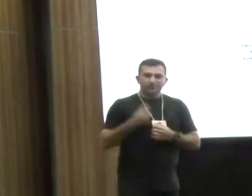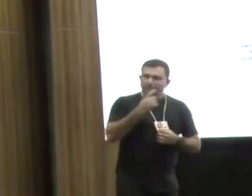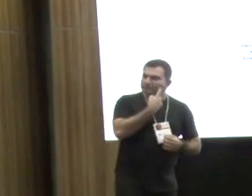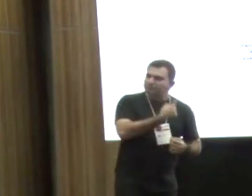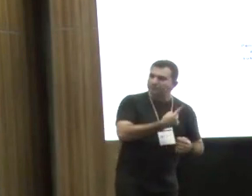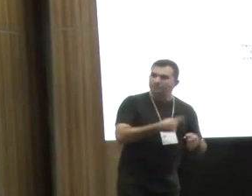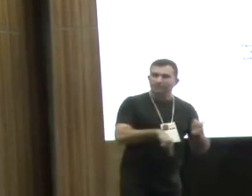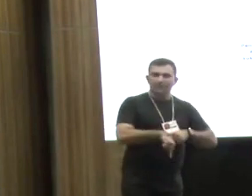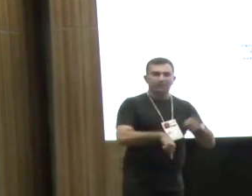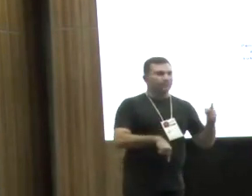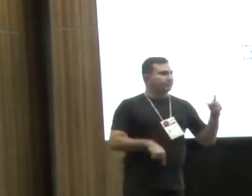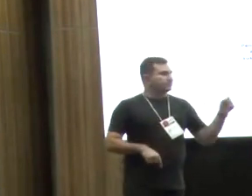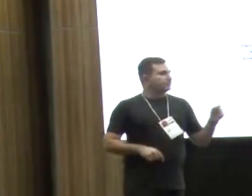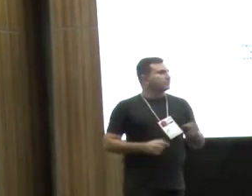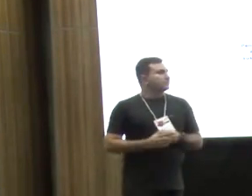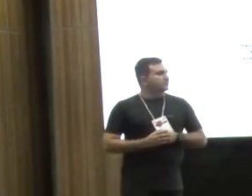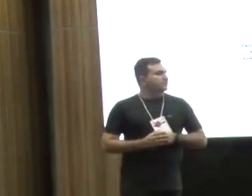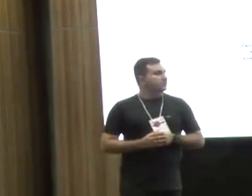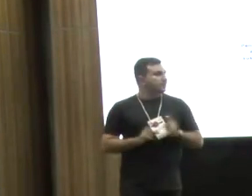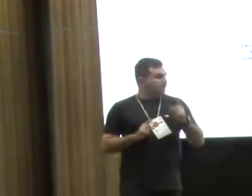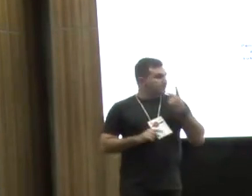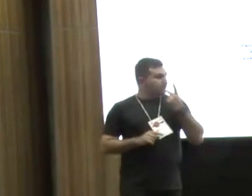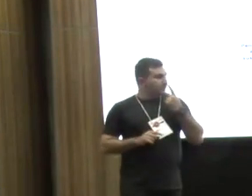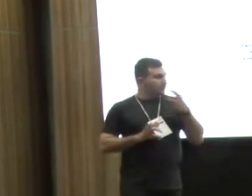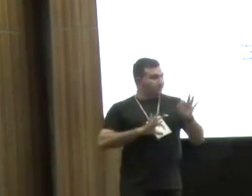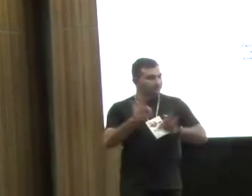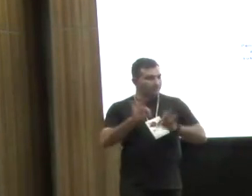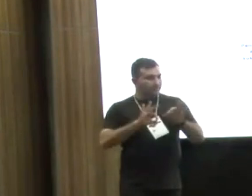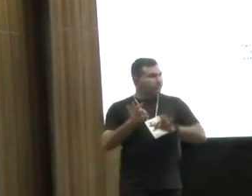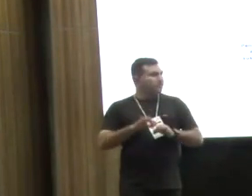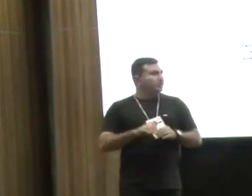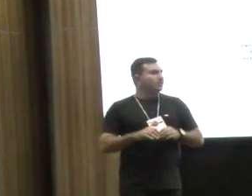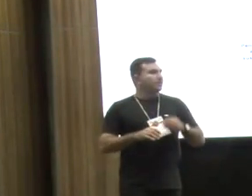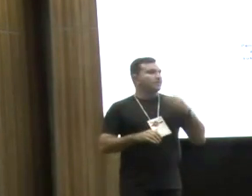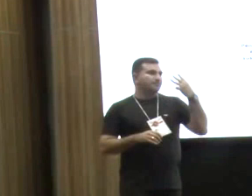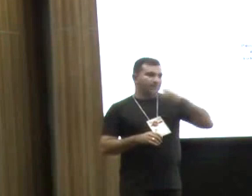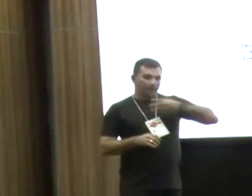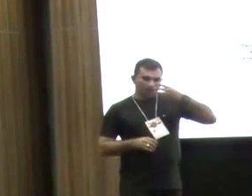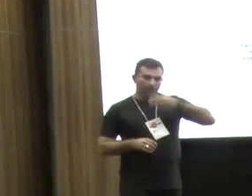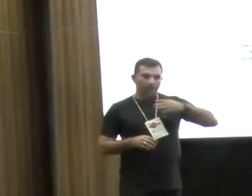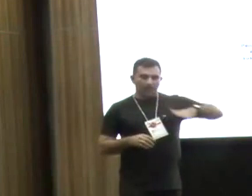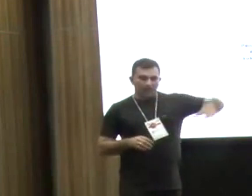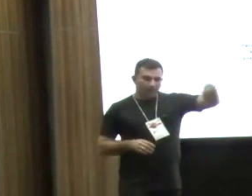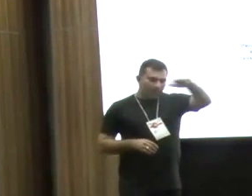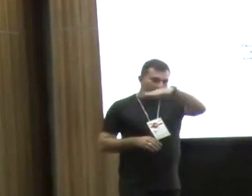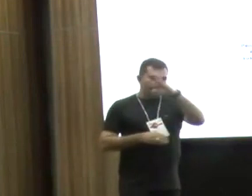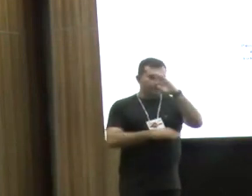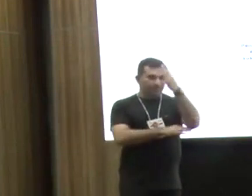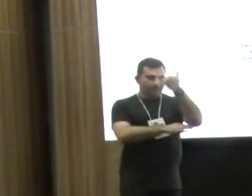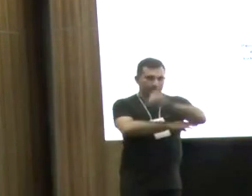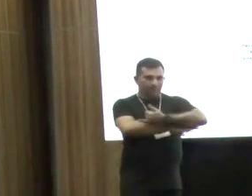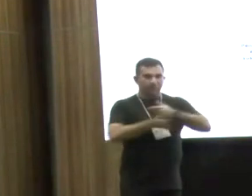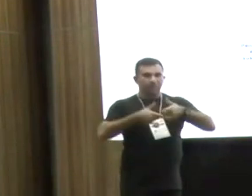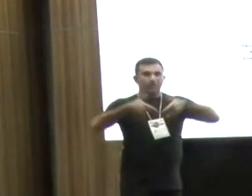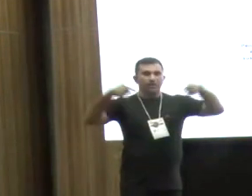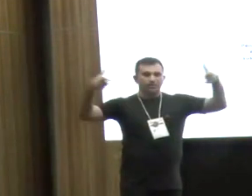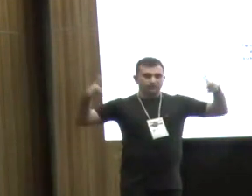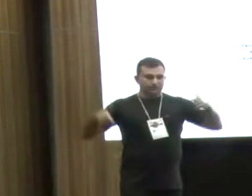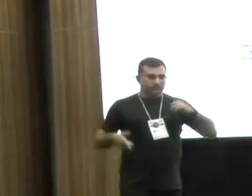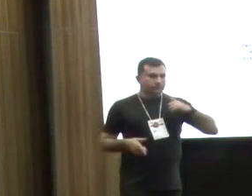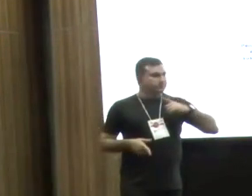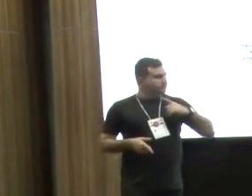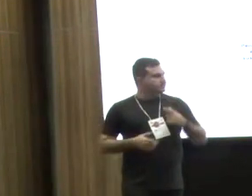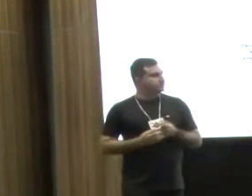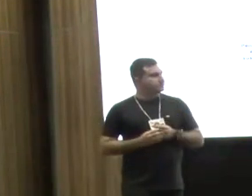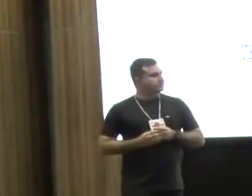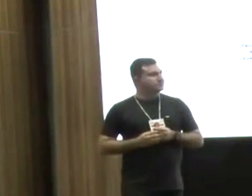E era sobre a produção de mel na região de Pau dos Ferros, que aumentou consideravelmente